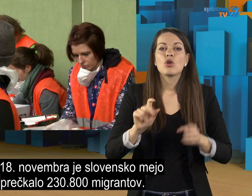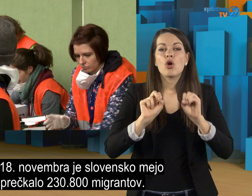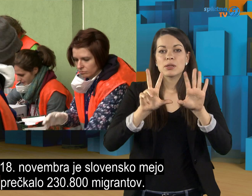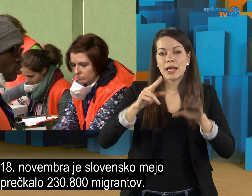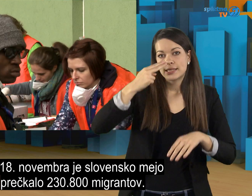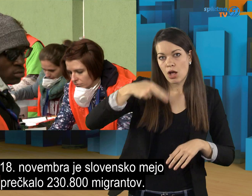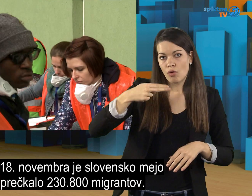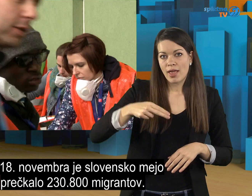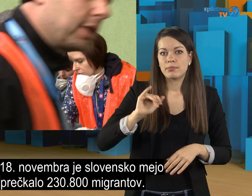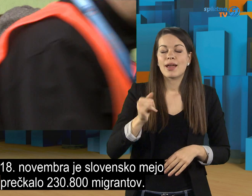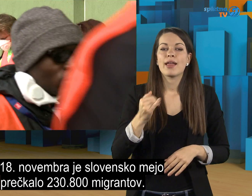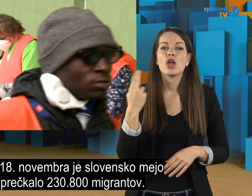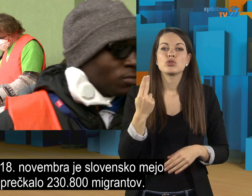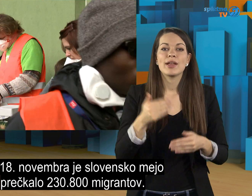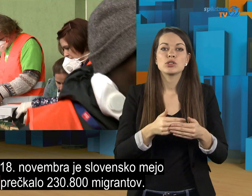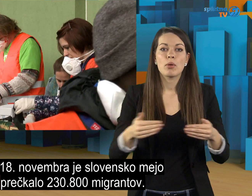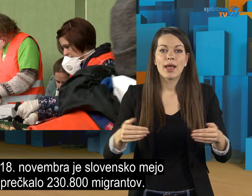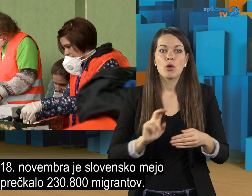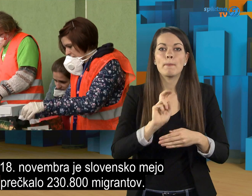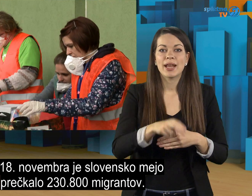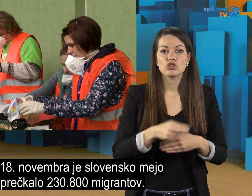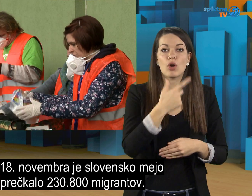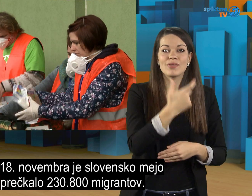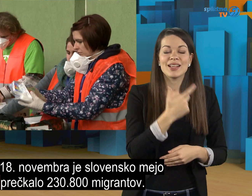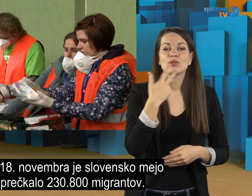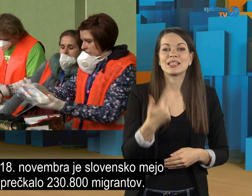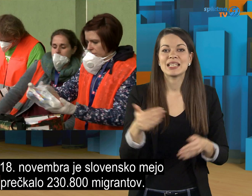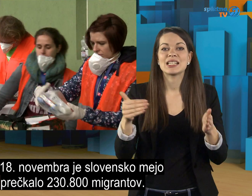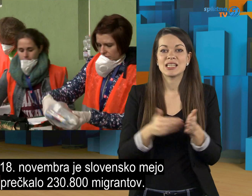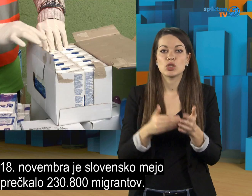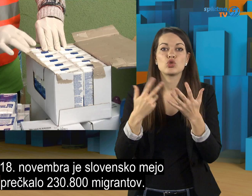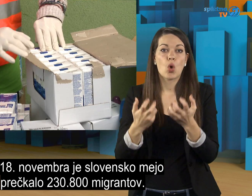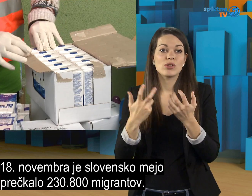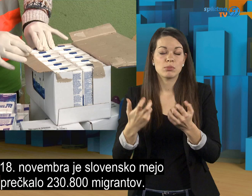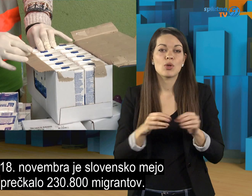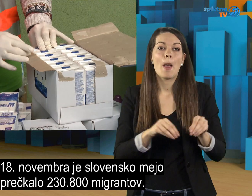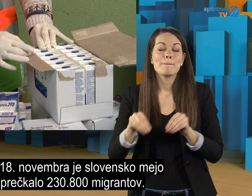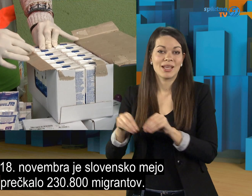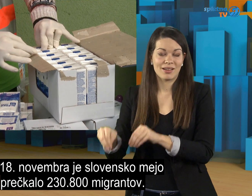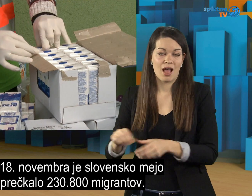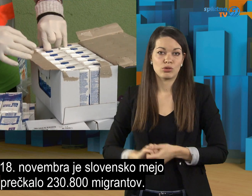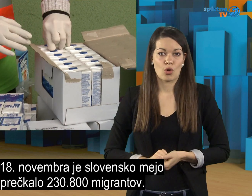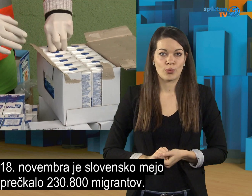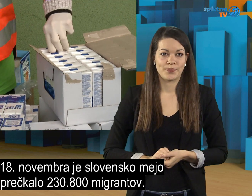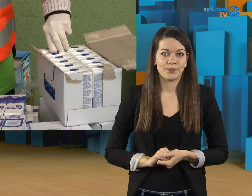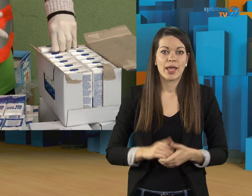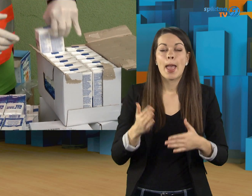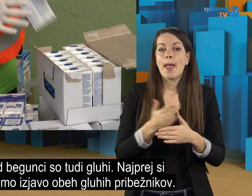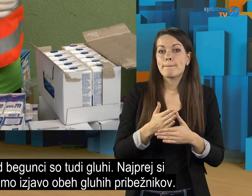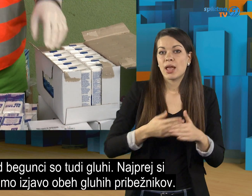Do 18. novembra je slovensko mejo prečkalo 230 800 migrantov. Med begunci so